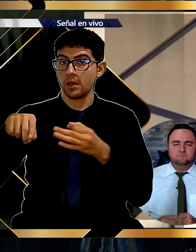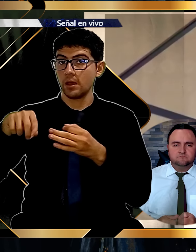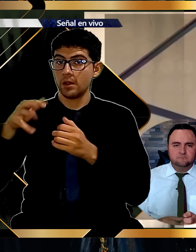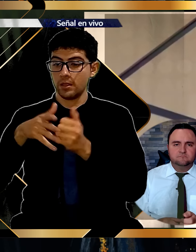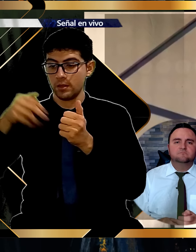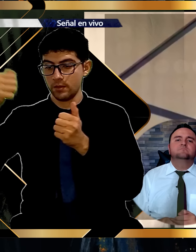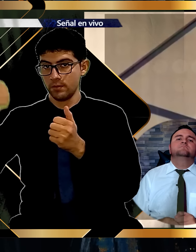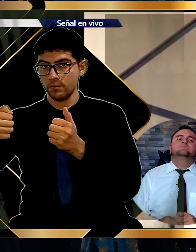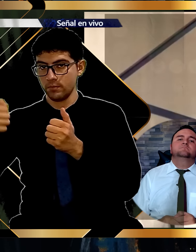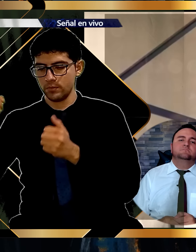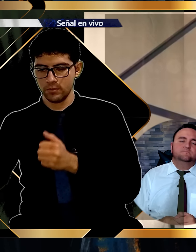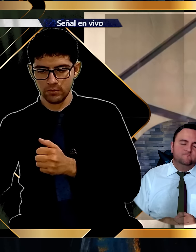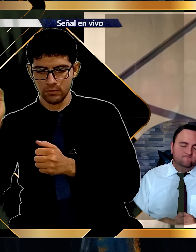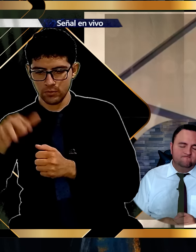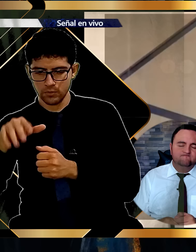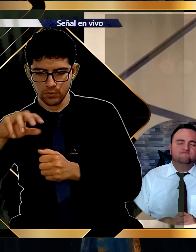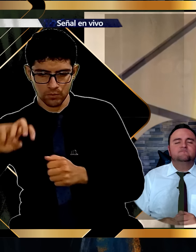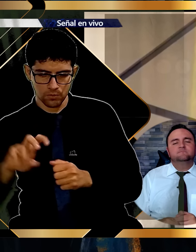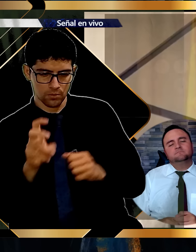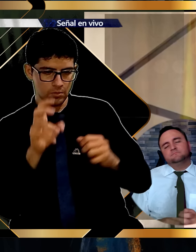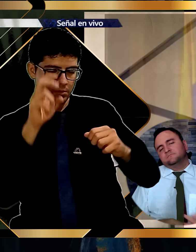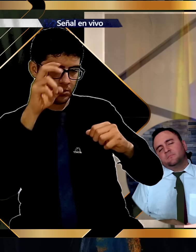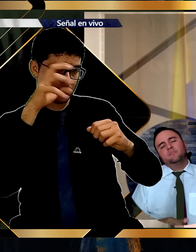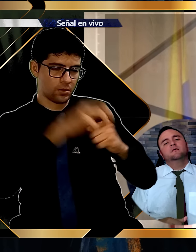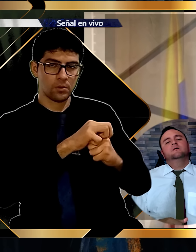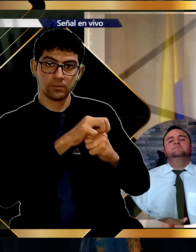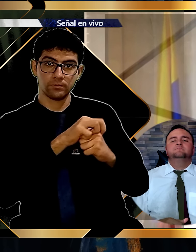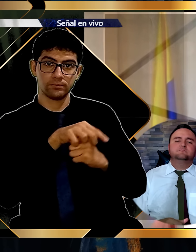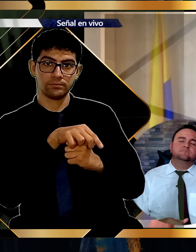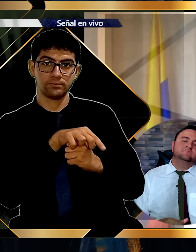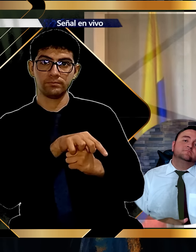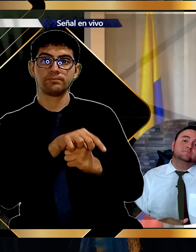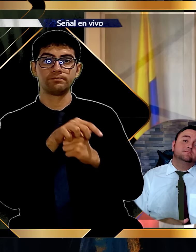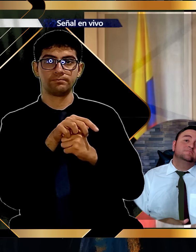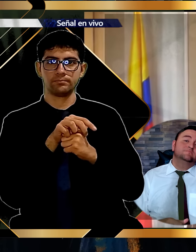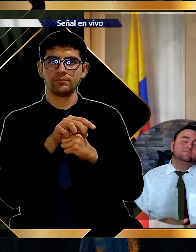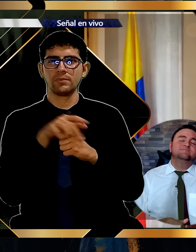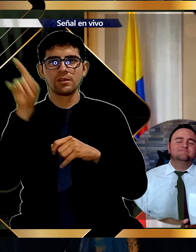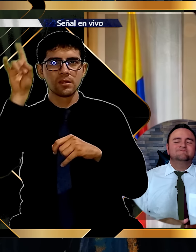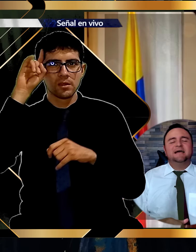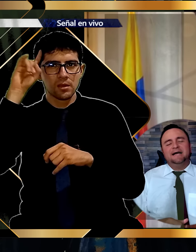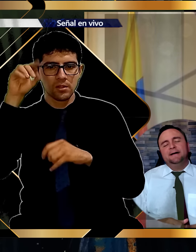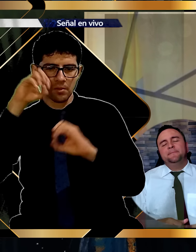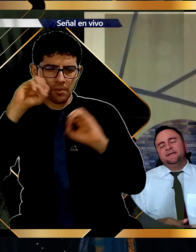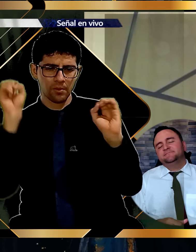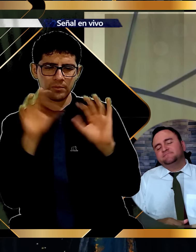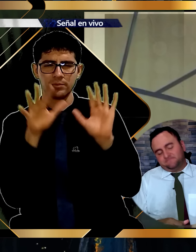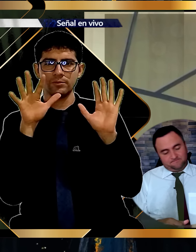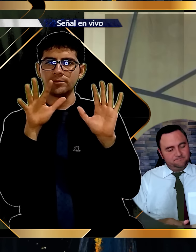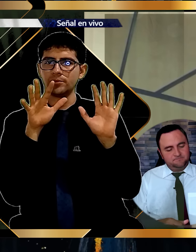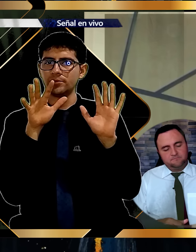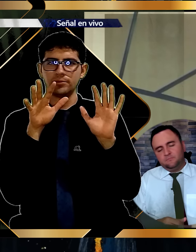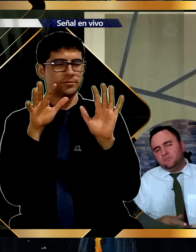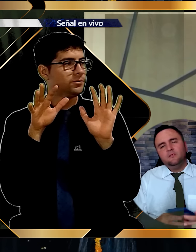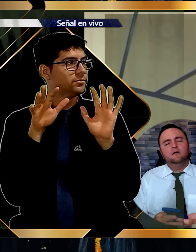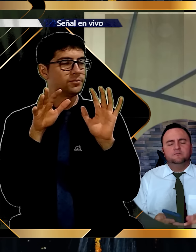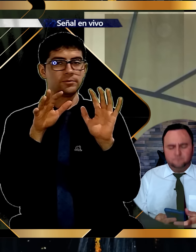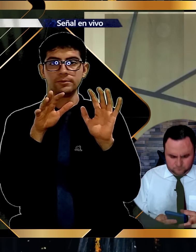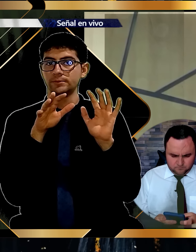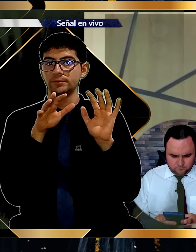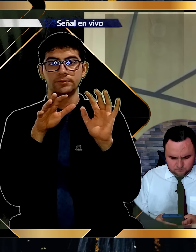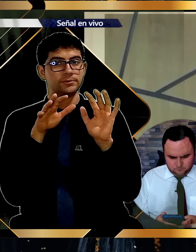El diablo no puede hacer milagros, porque para hacer un milagro hay que transgredir la ley natural, suspenderla y meter